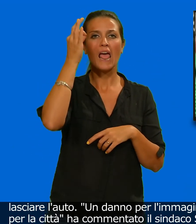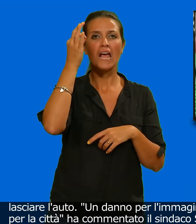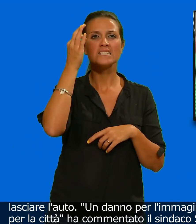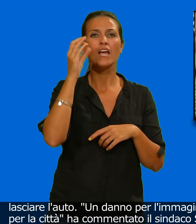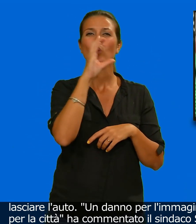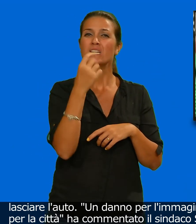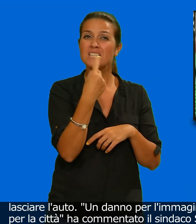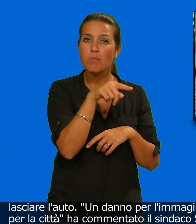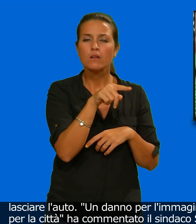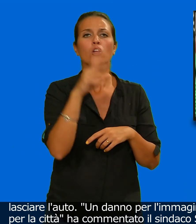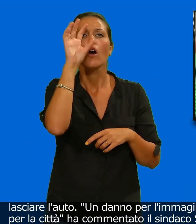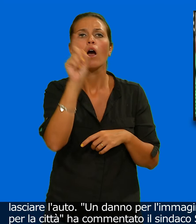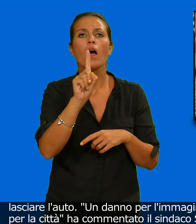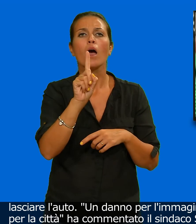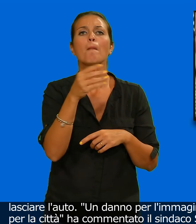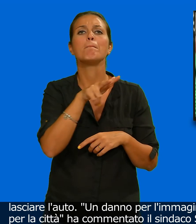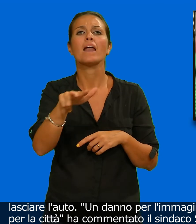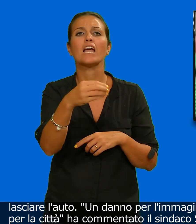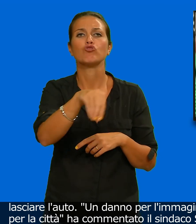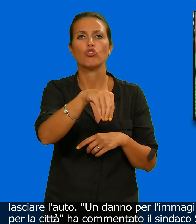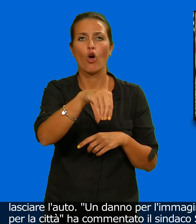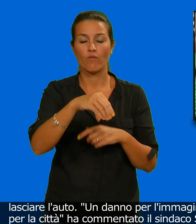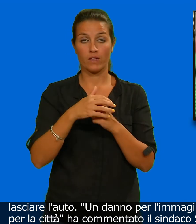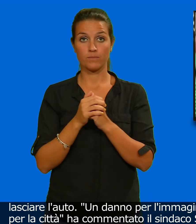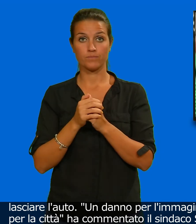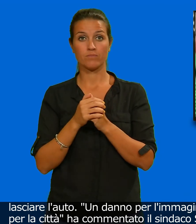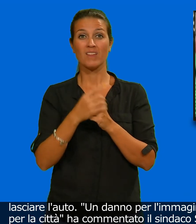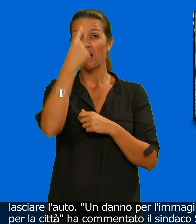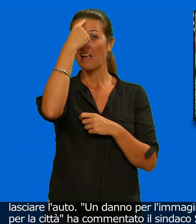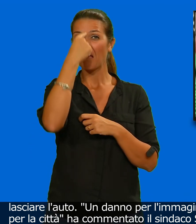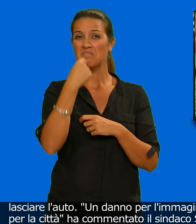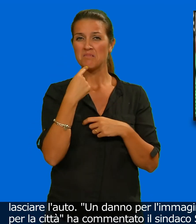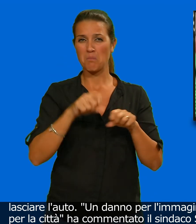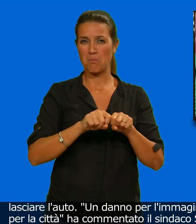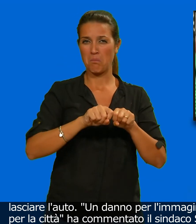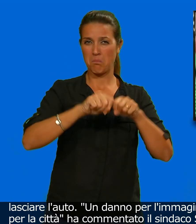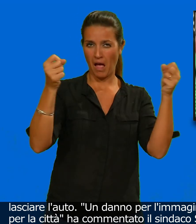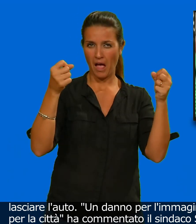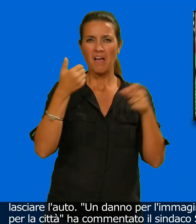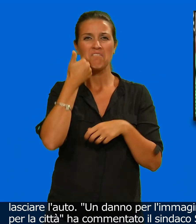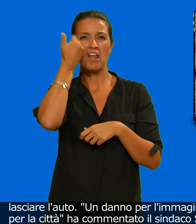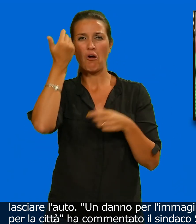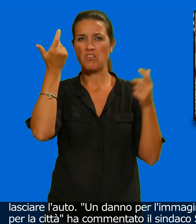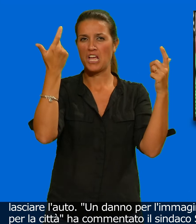un danno per l'immagine del salento una vergogna per la città ha commentato il sindaco stefano